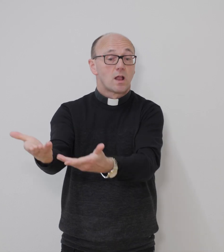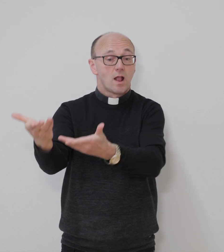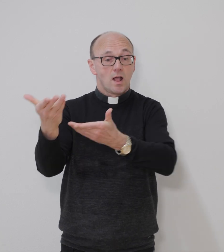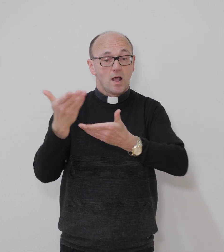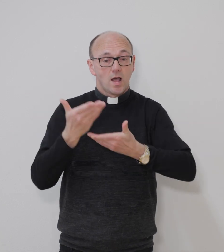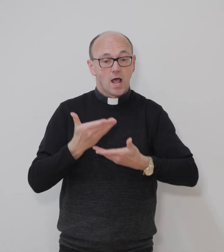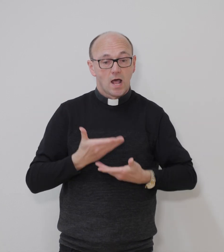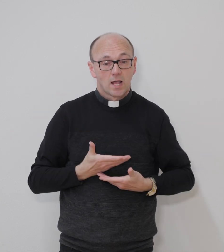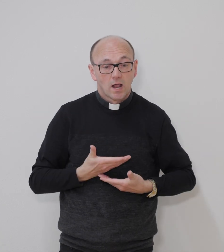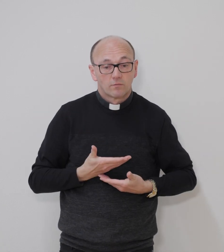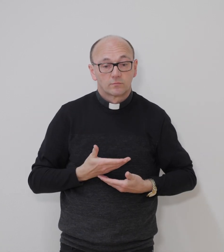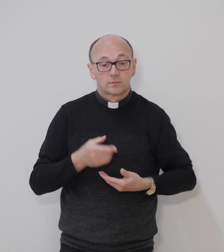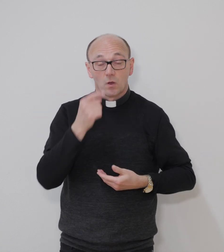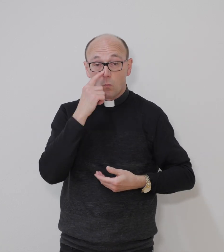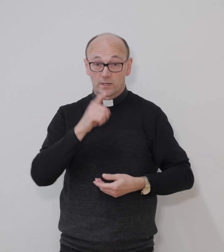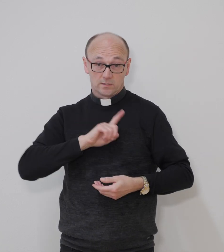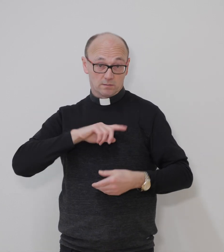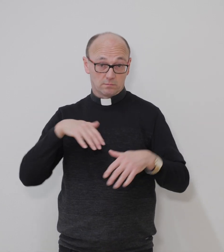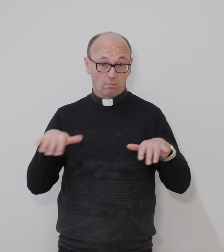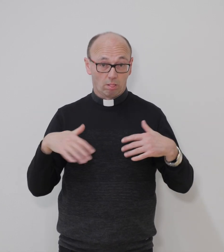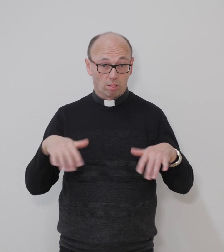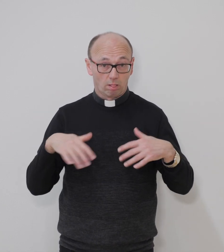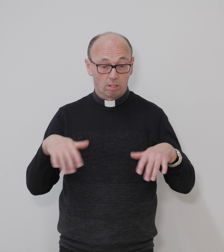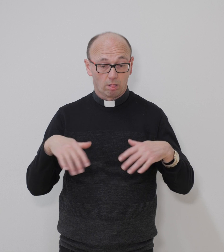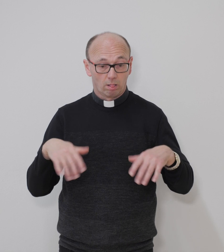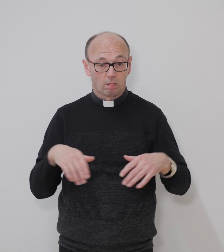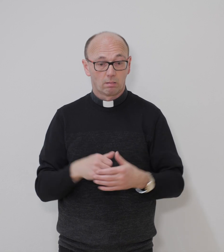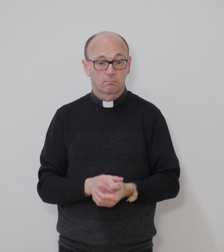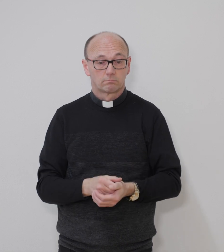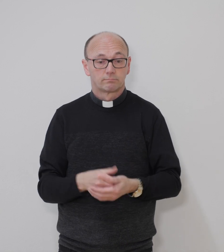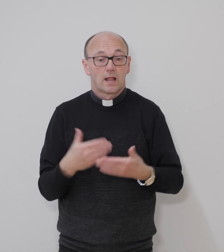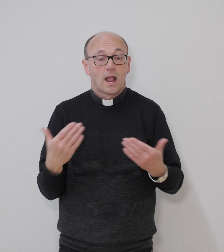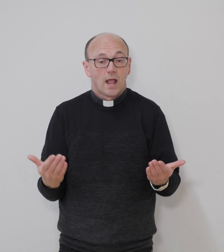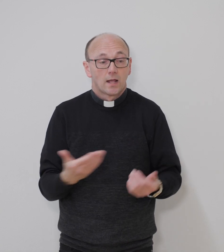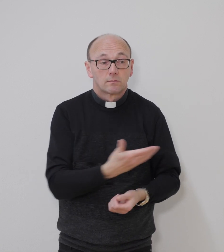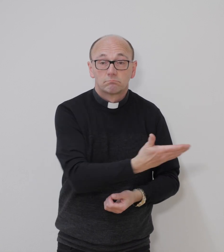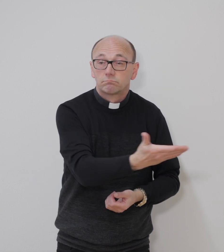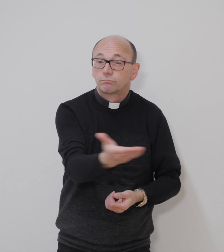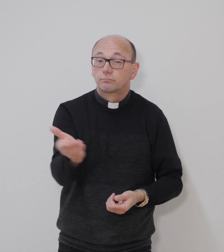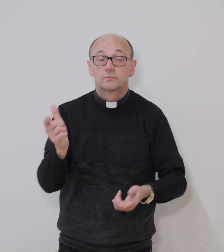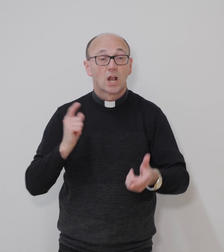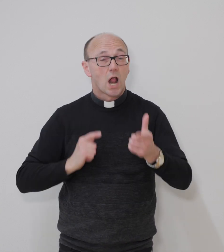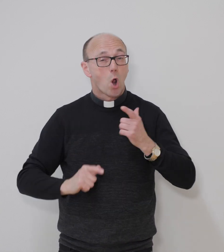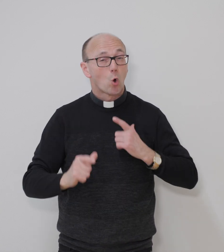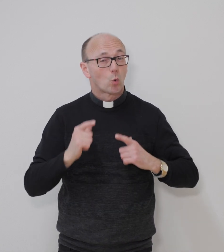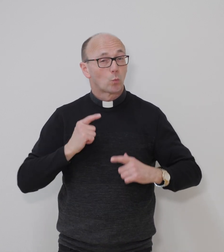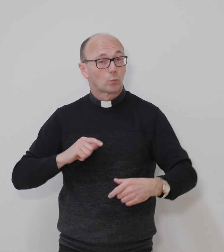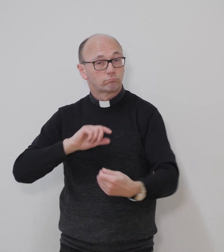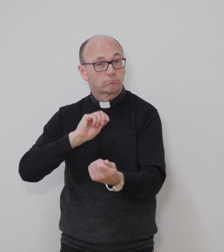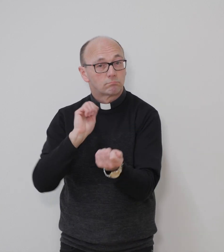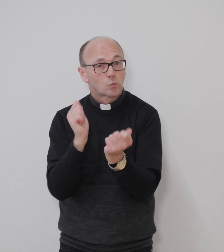Stärkung werde, so oft ich schwach und elend